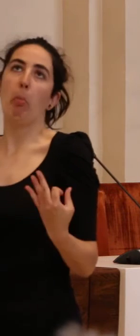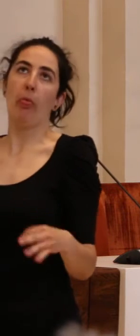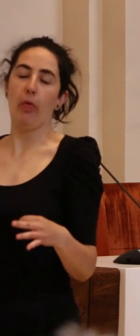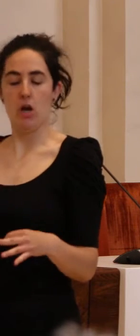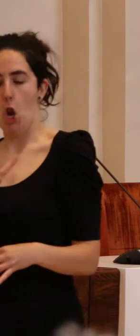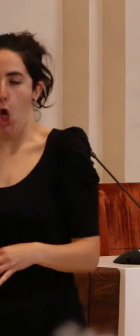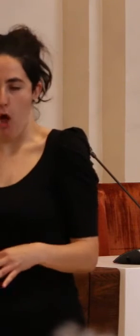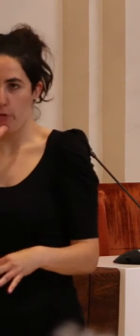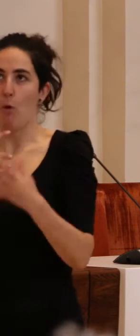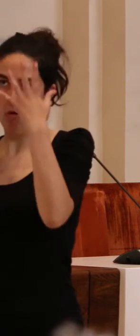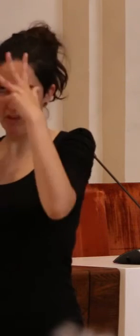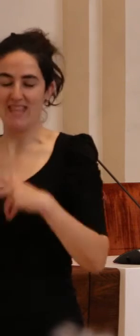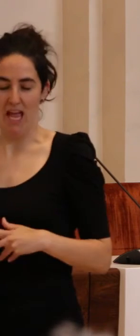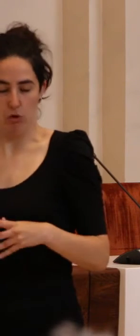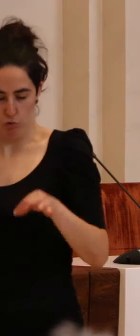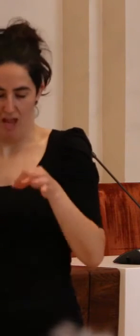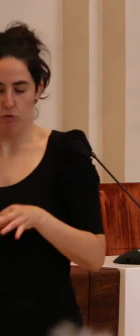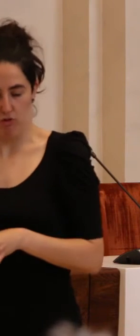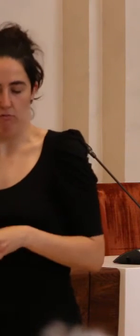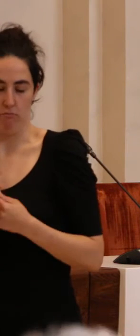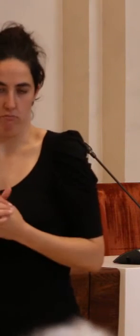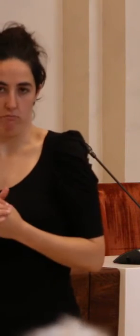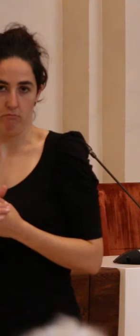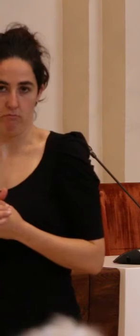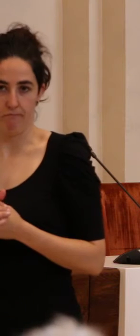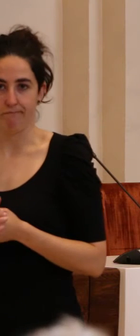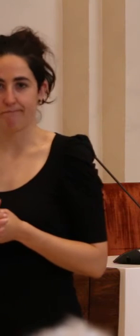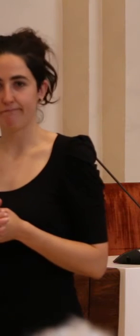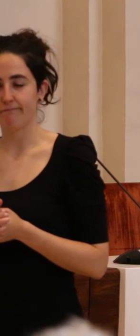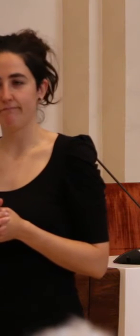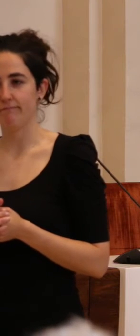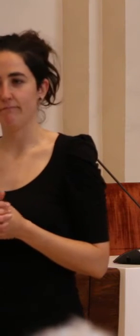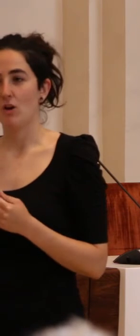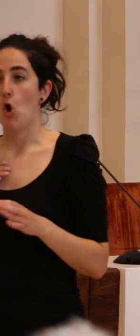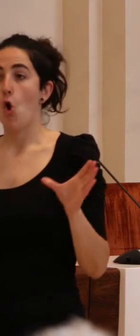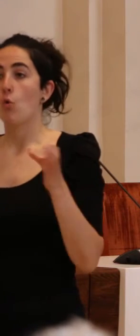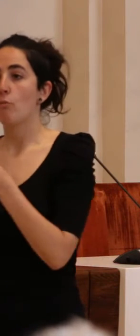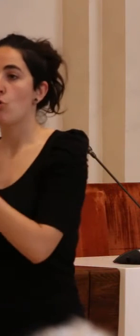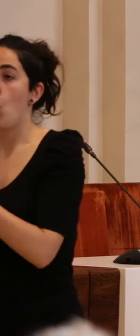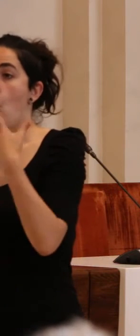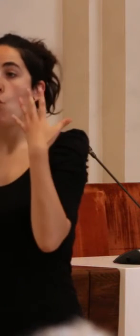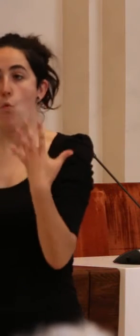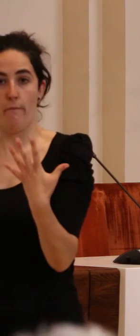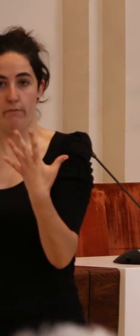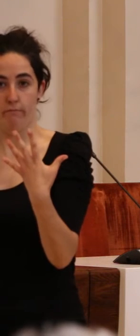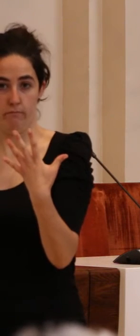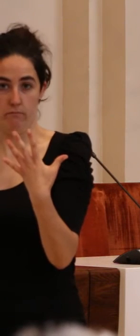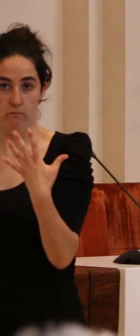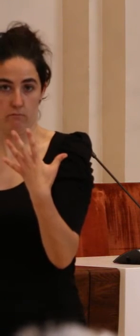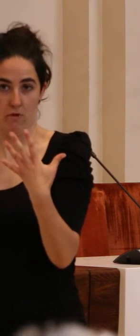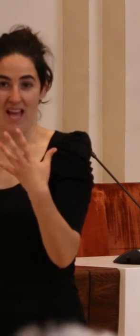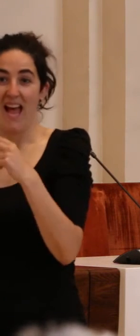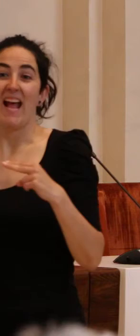digo porque hay datos que así nos lo hacen saber. Tenemos 9 equipos femeninos en la máxima